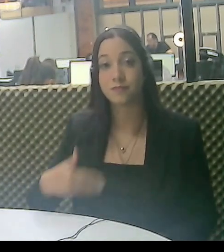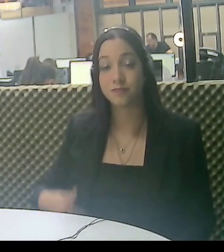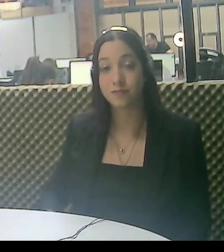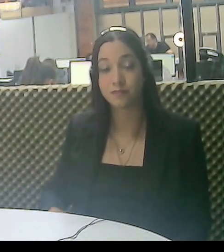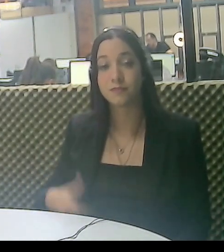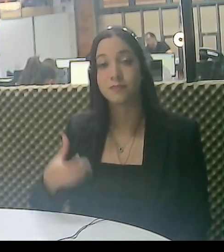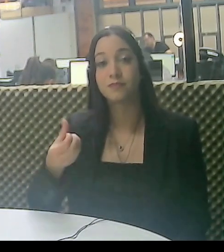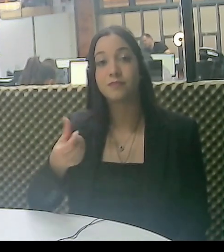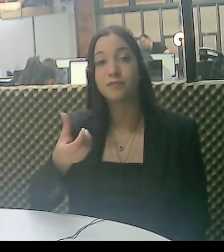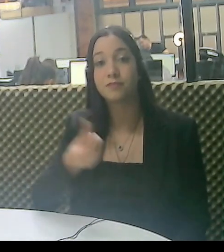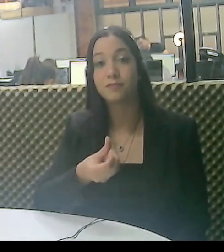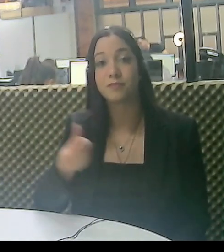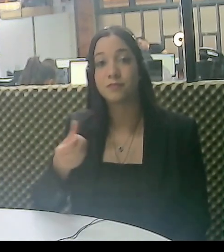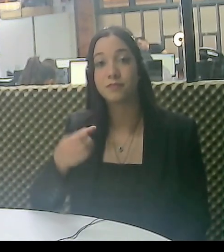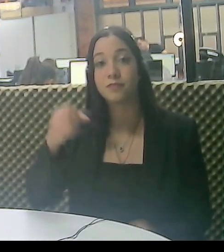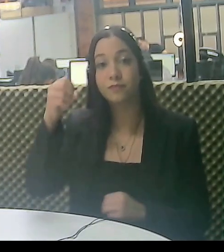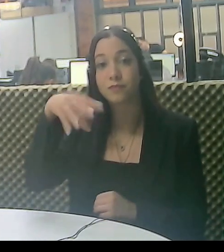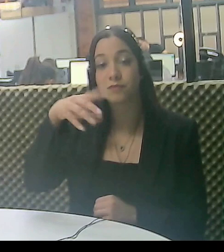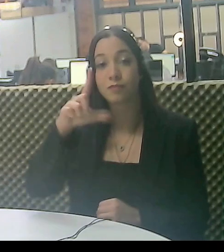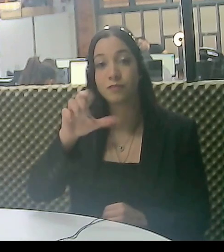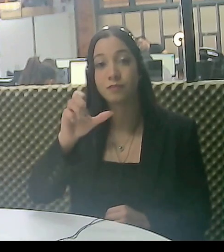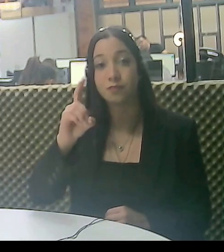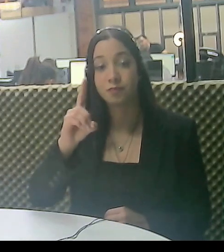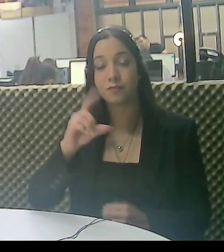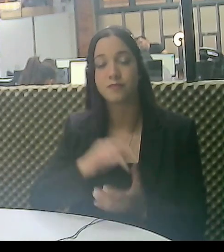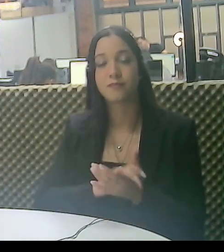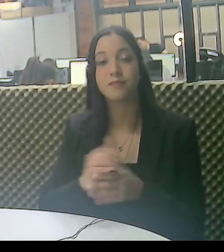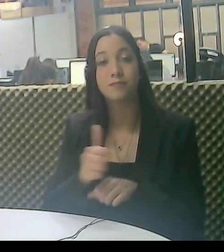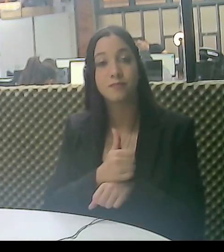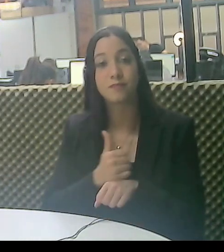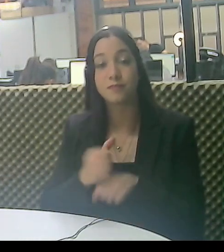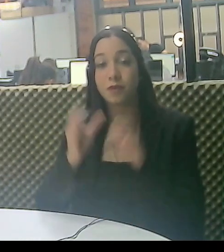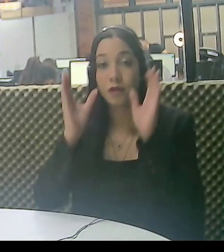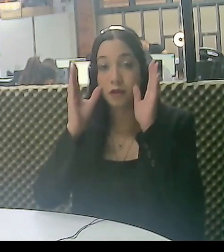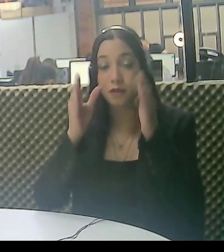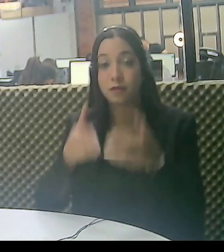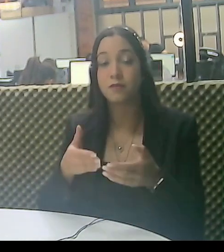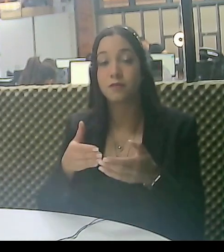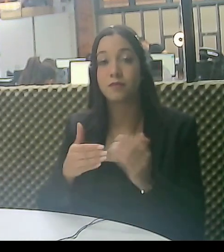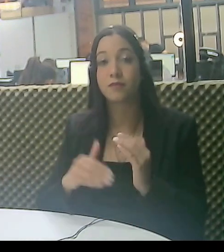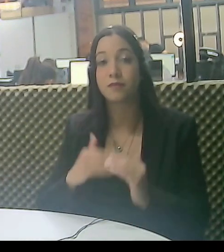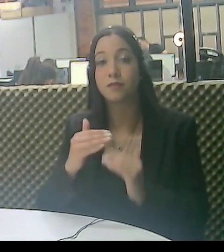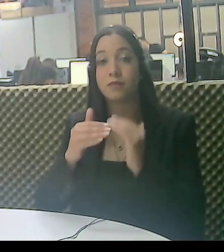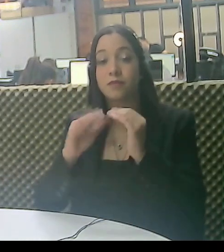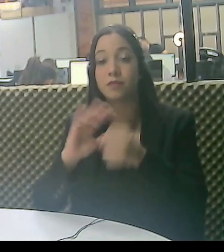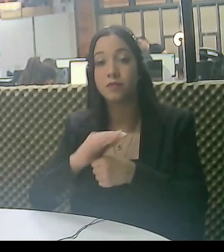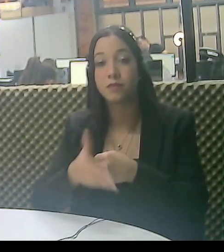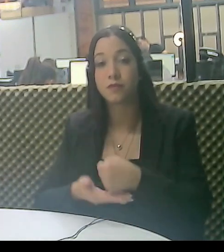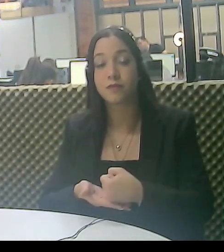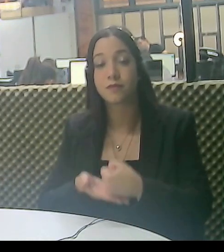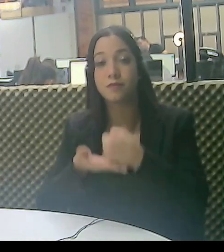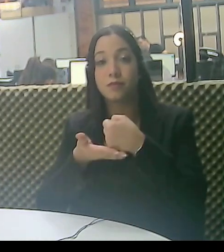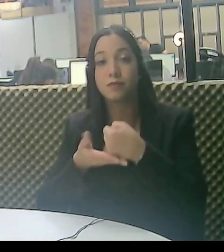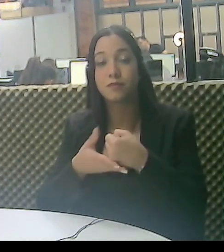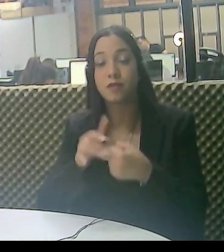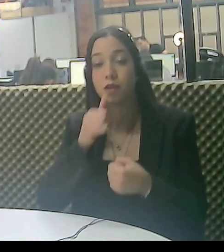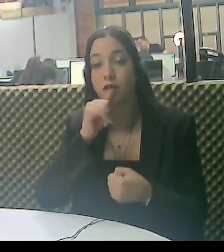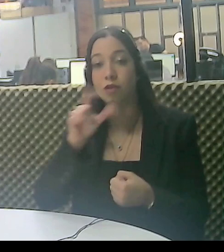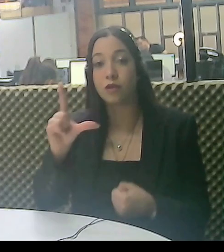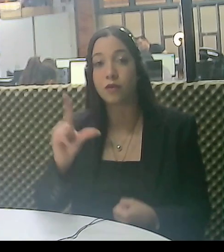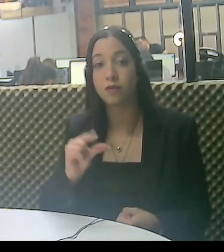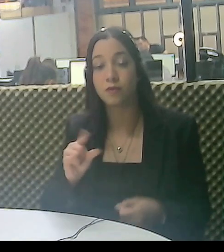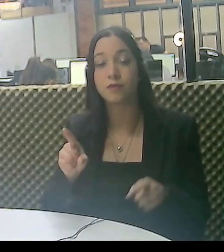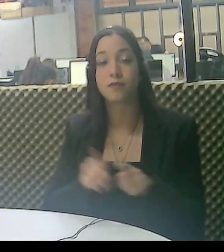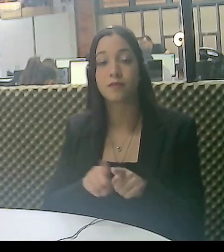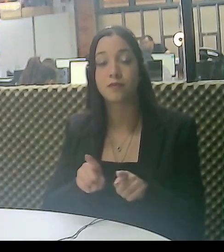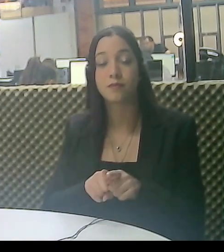e 66 luminárias de LED. As melhorias são focadas na modernização, sustentabilidade, economia e